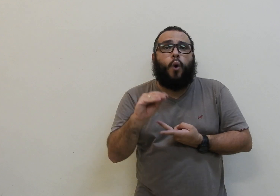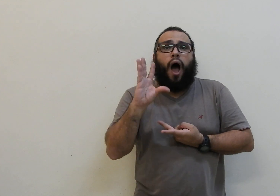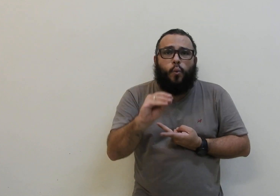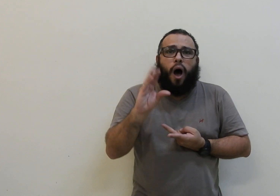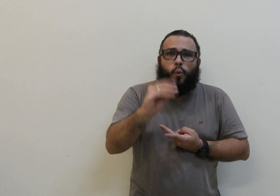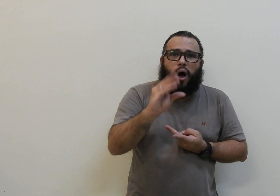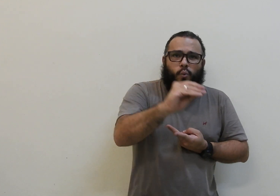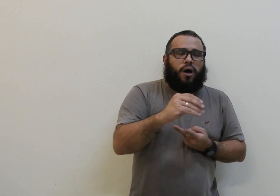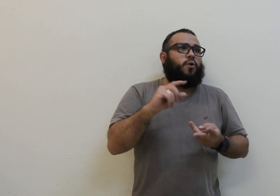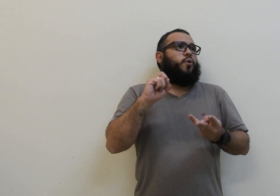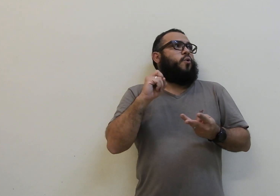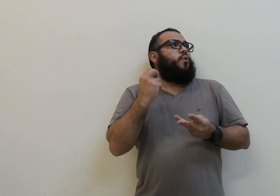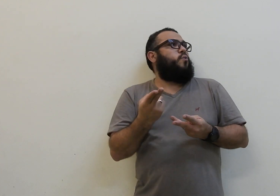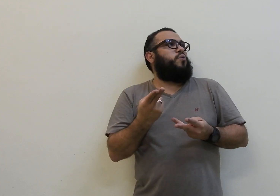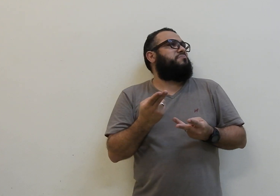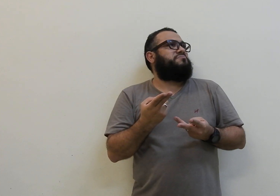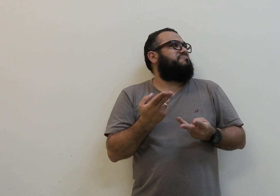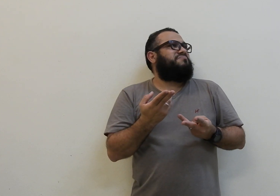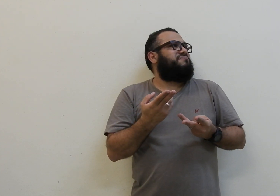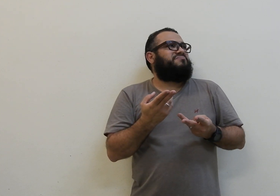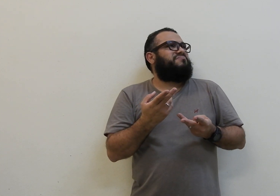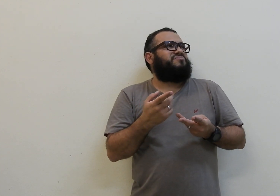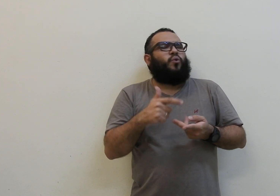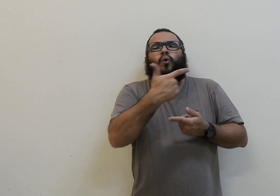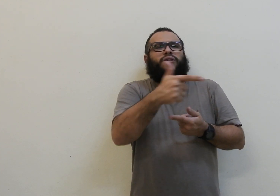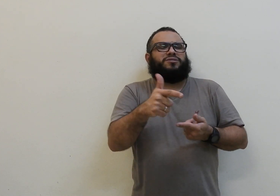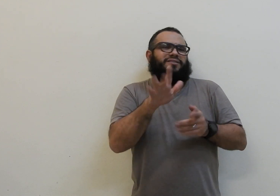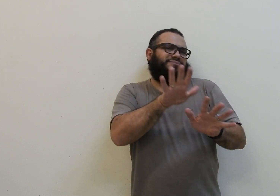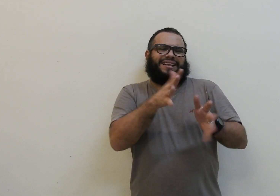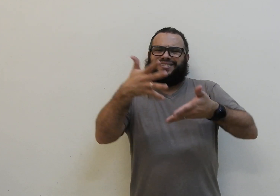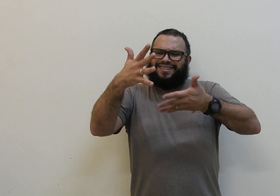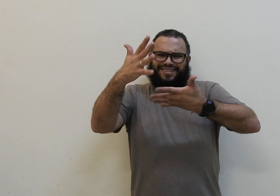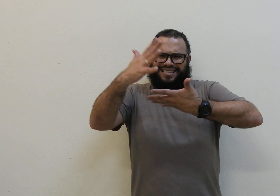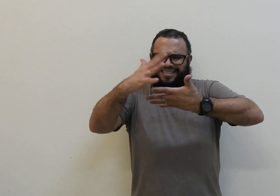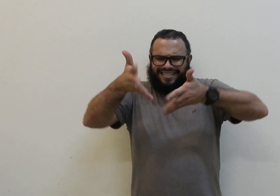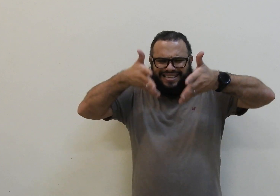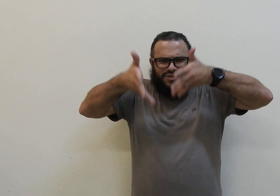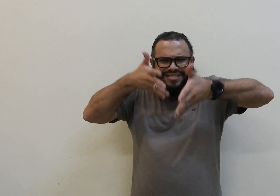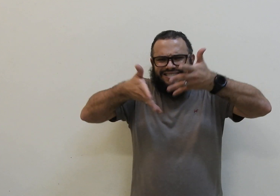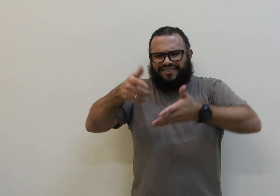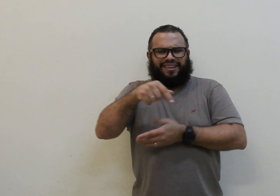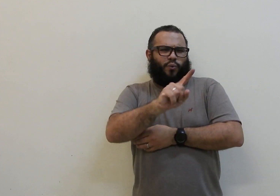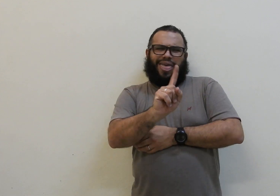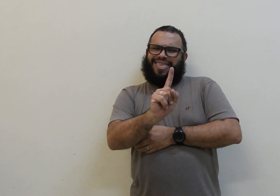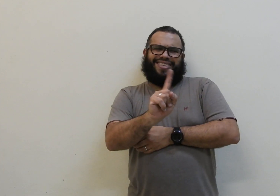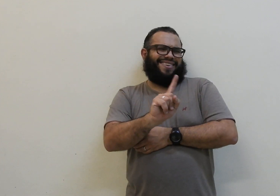de trânsito, é linguagem, enfim, de um animal, um latido de um cachorro, né?